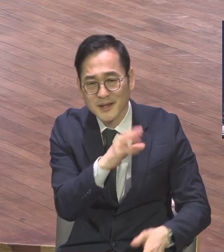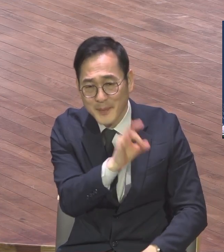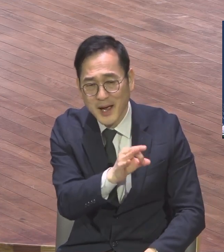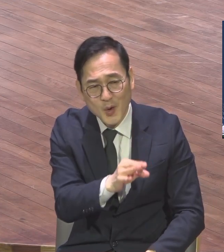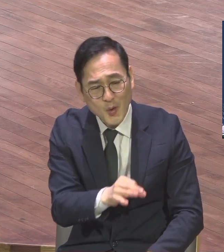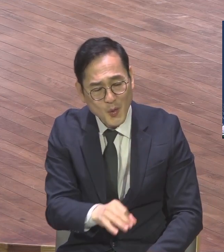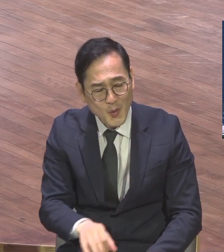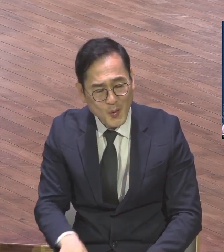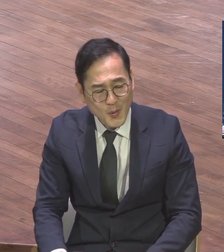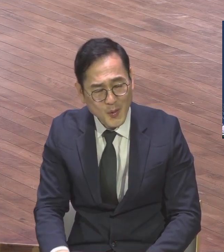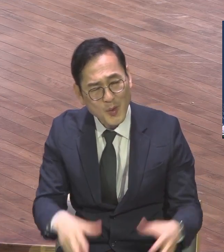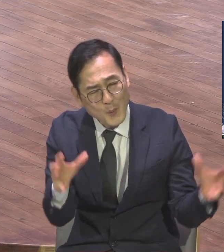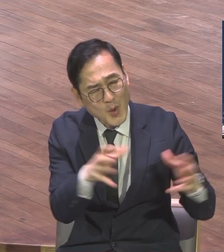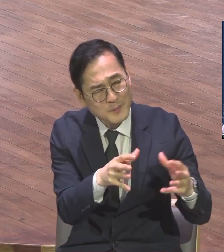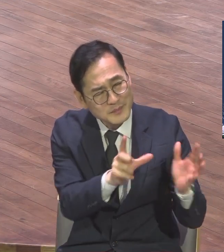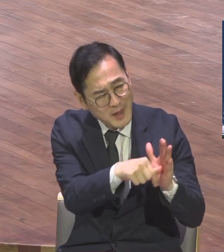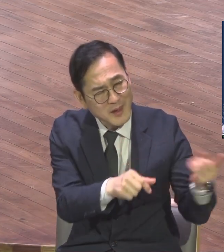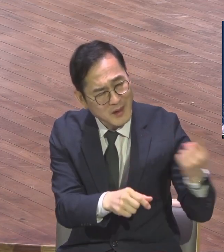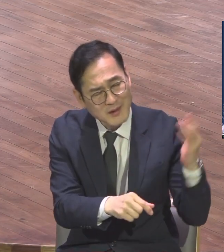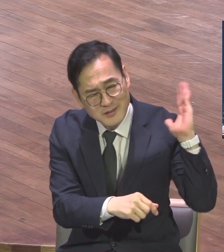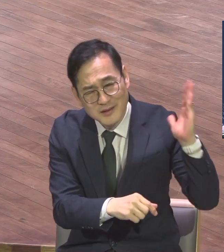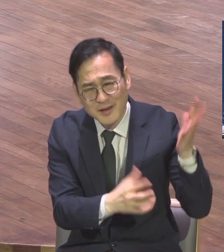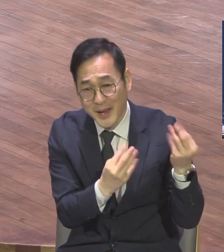모임에도 같이 나오시니까.